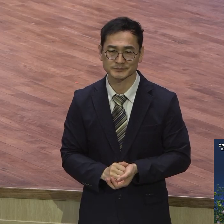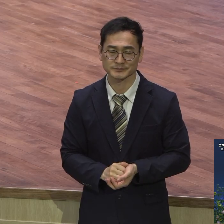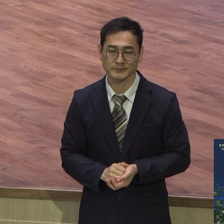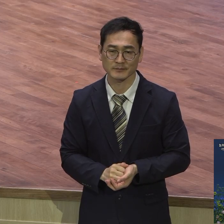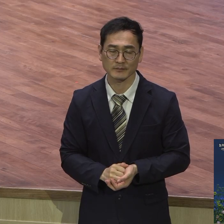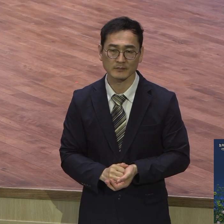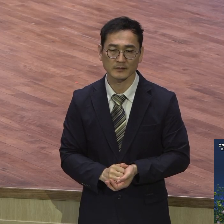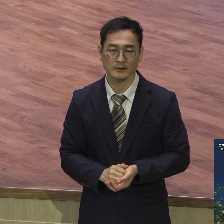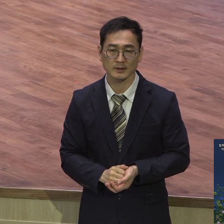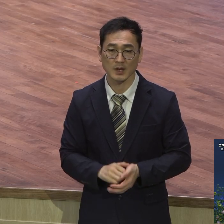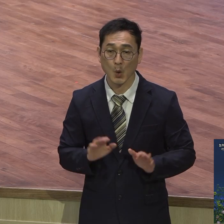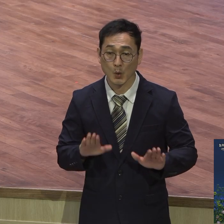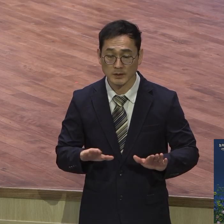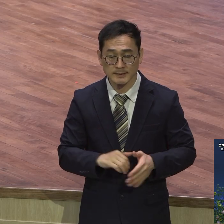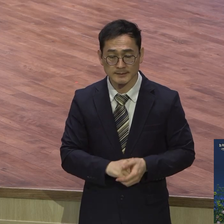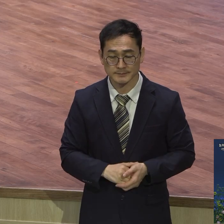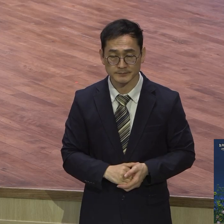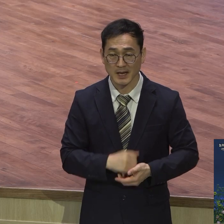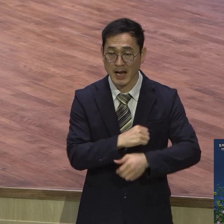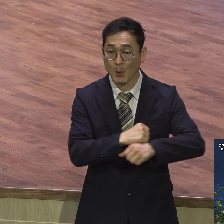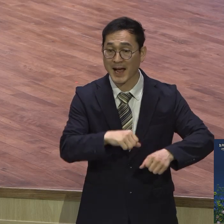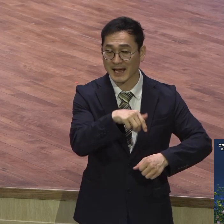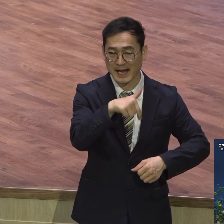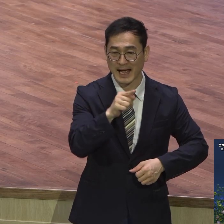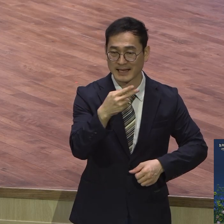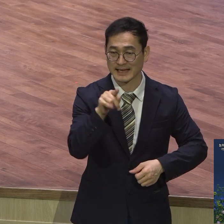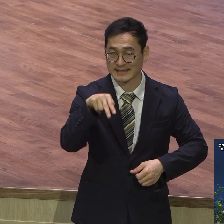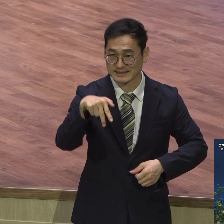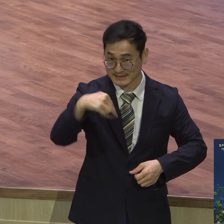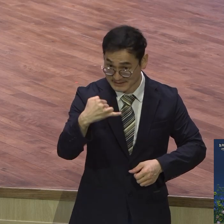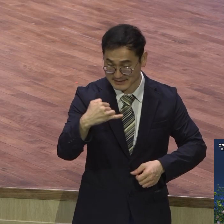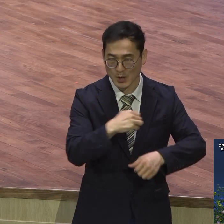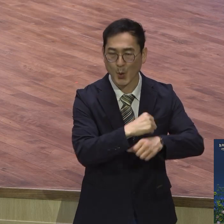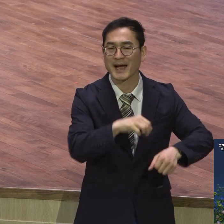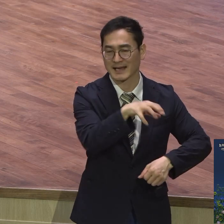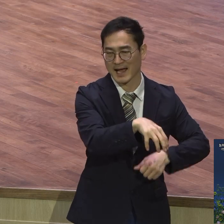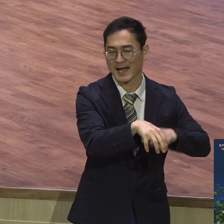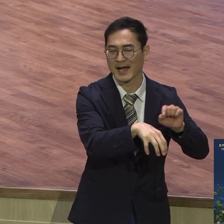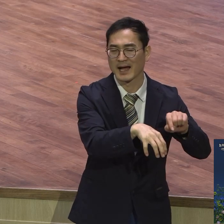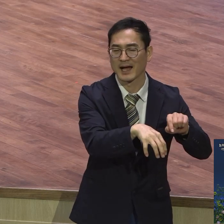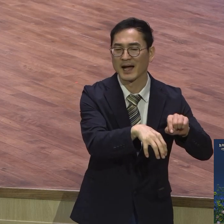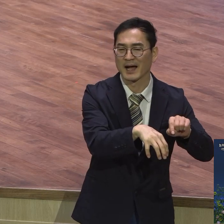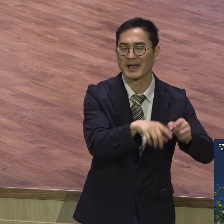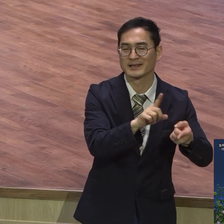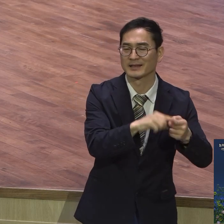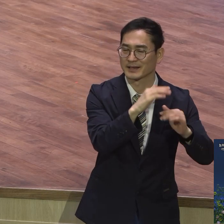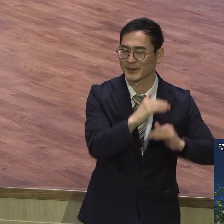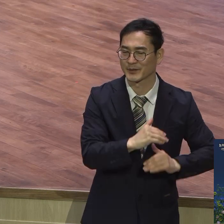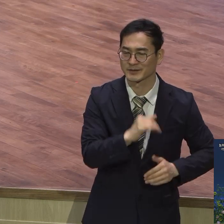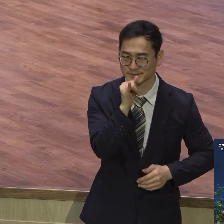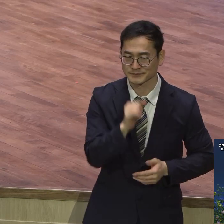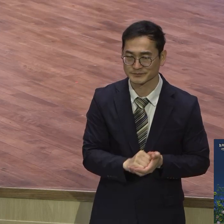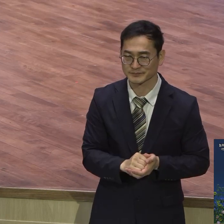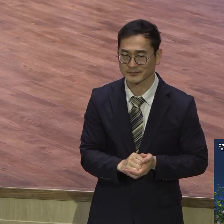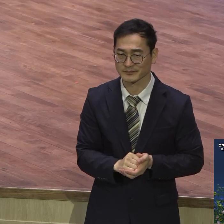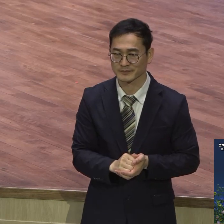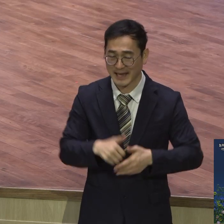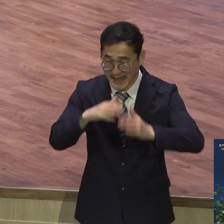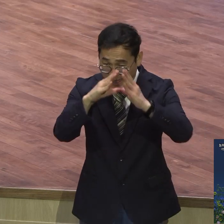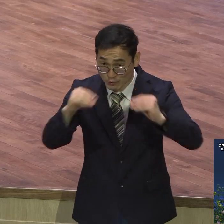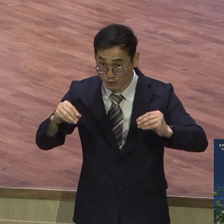본문에 나오는 가레스바니아의 사건입니다. 431이라는 길 세월 동안 애굽에서